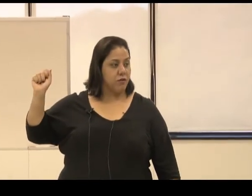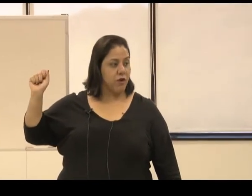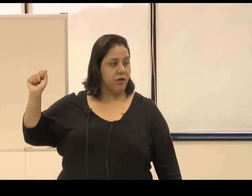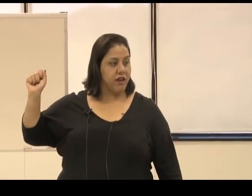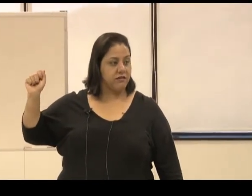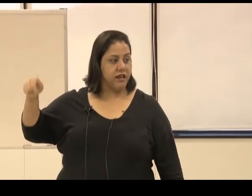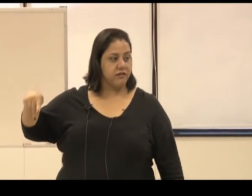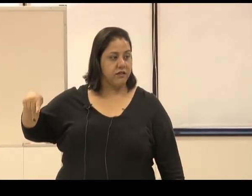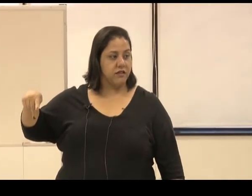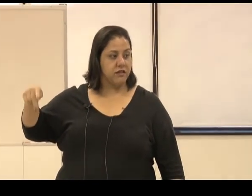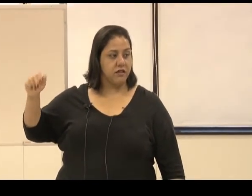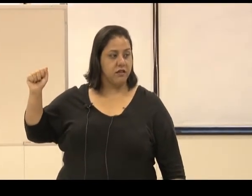com o INSS?